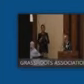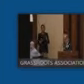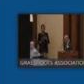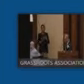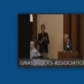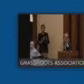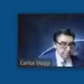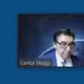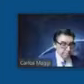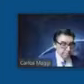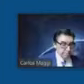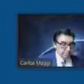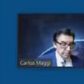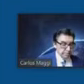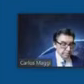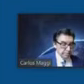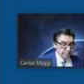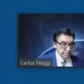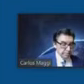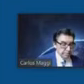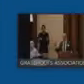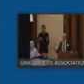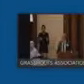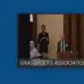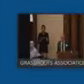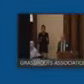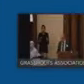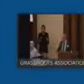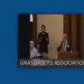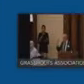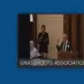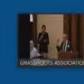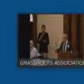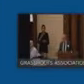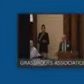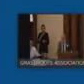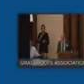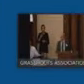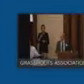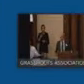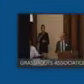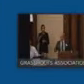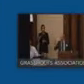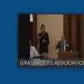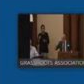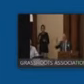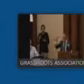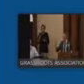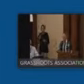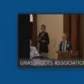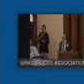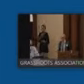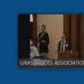noi, Andrea Mangiagalli, Luigi Cavanna, io, Freddy Suter, Antonio Palma